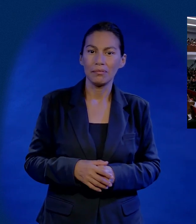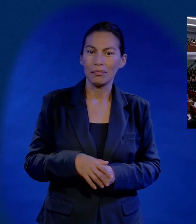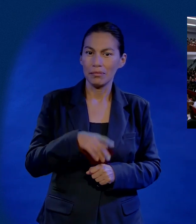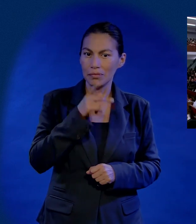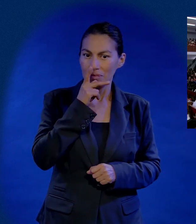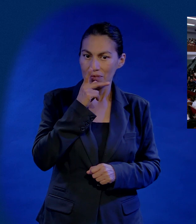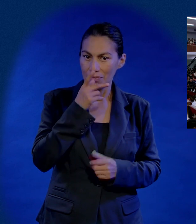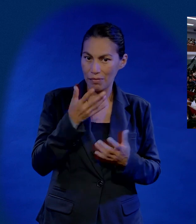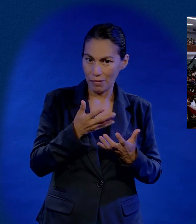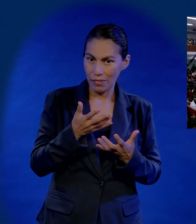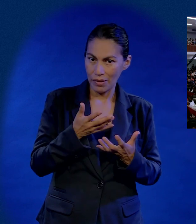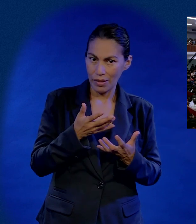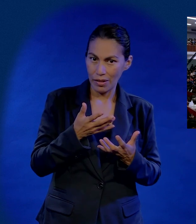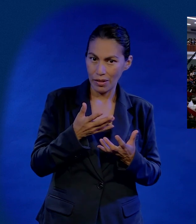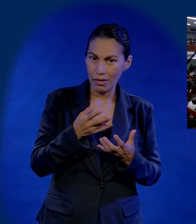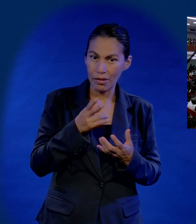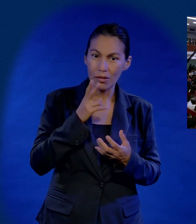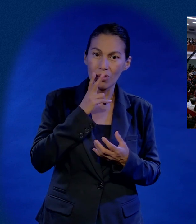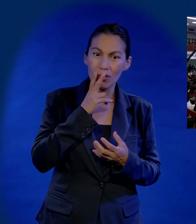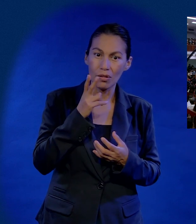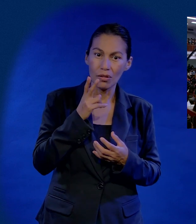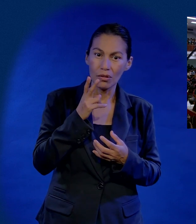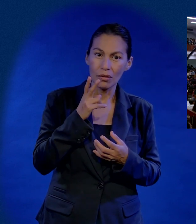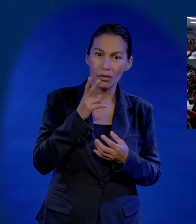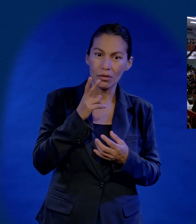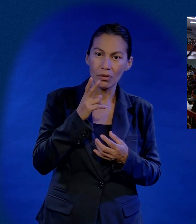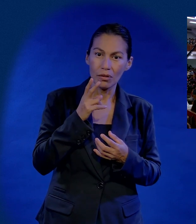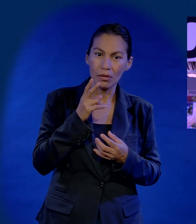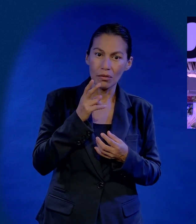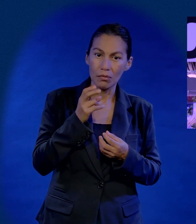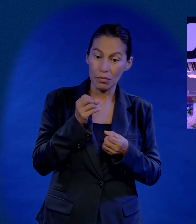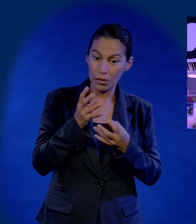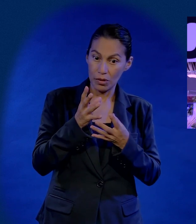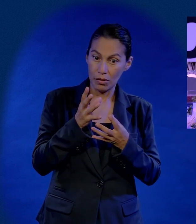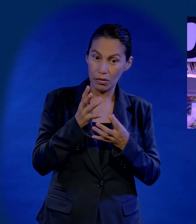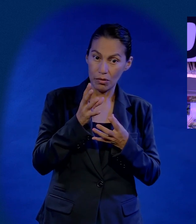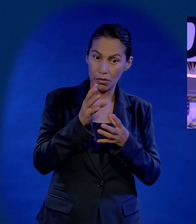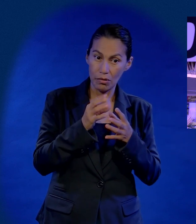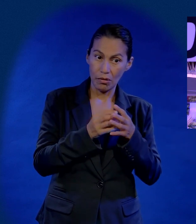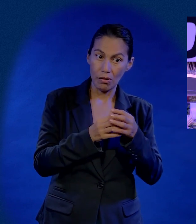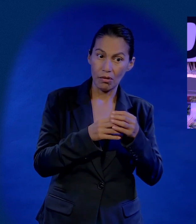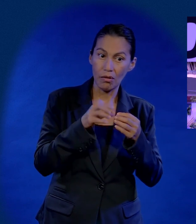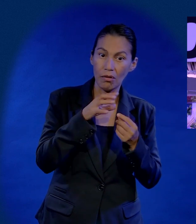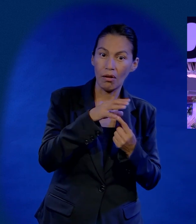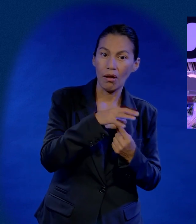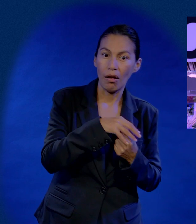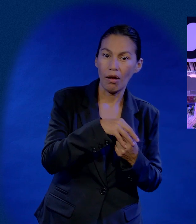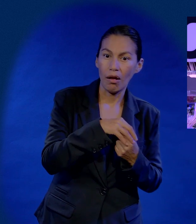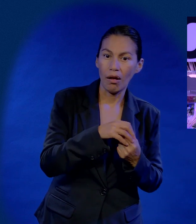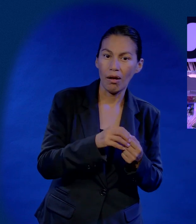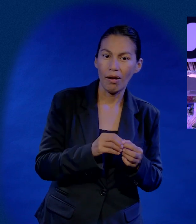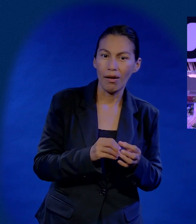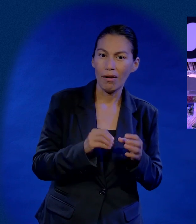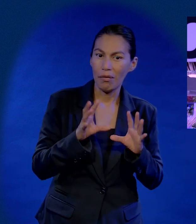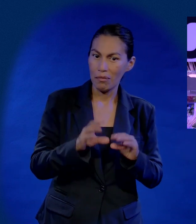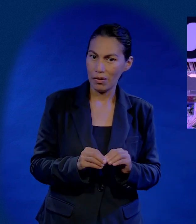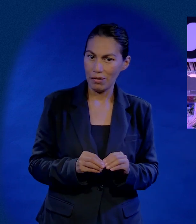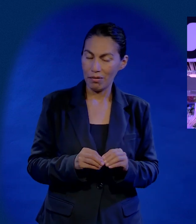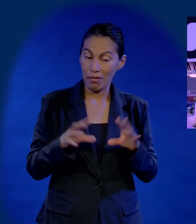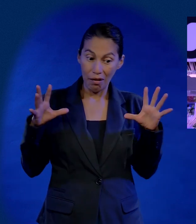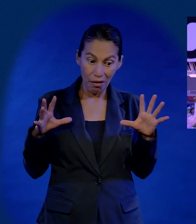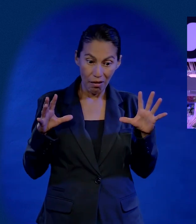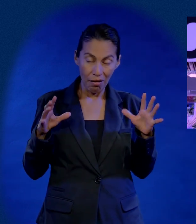Y uno de los actos que le hacía era desaparecer cigarros encendidos. Así que para sus trucos, él